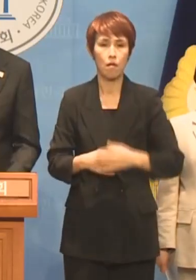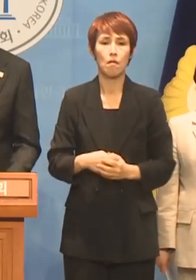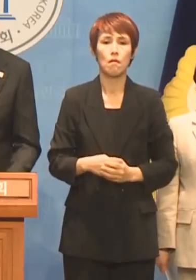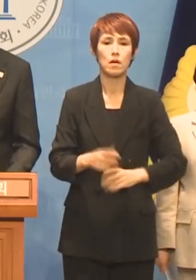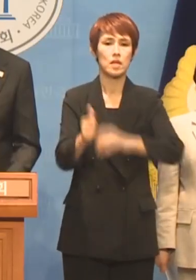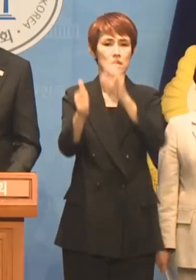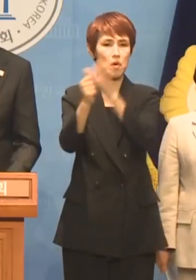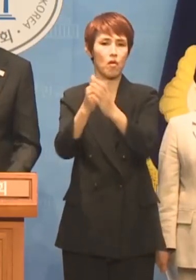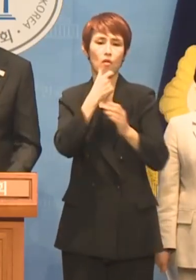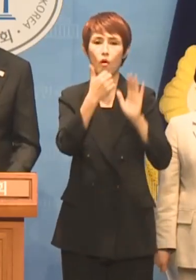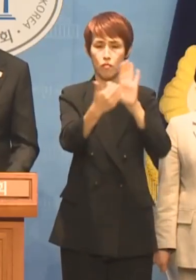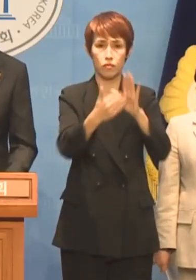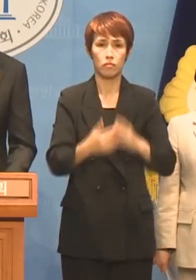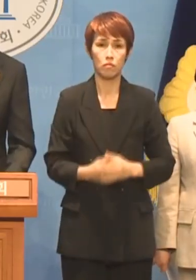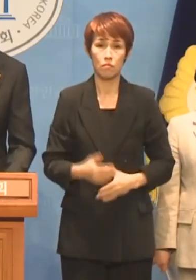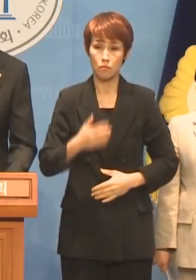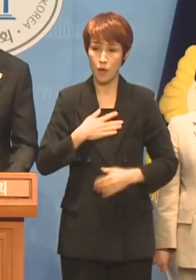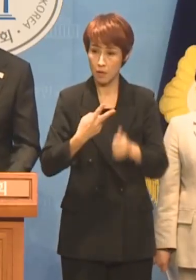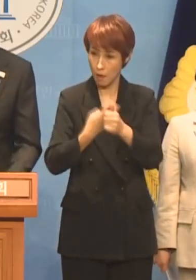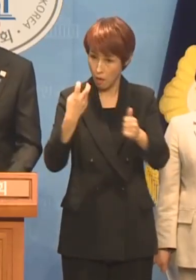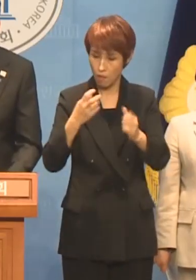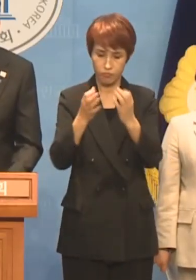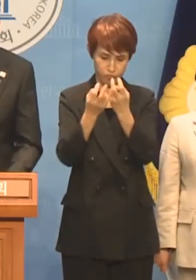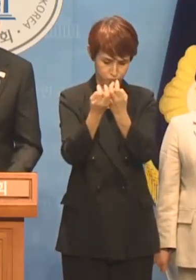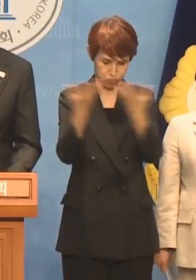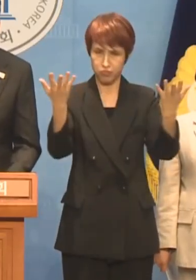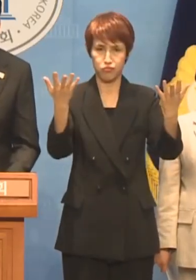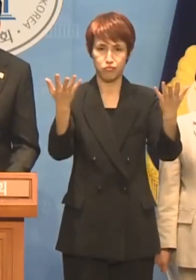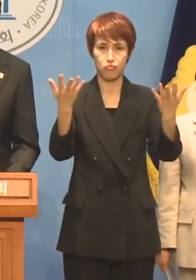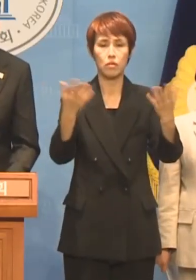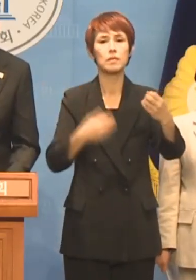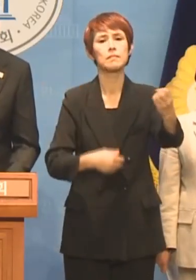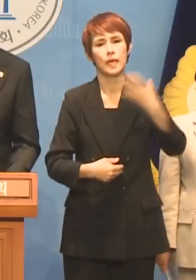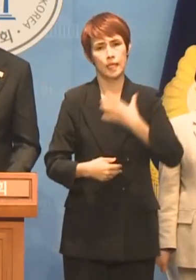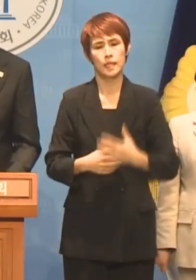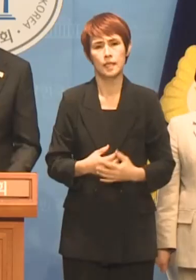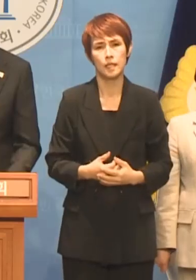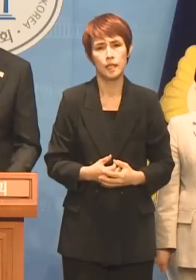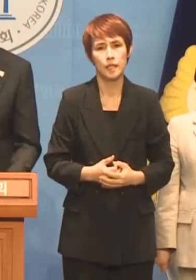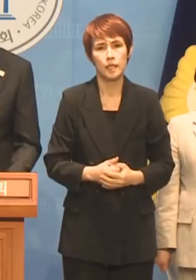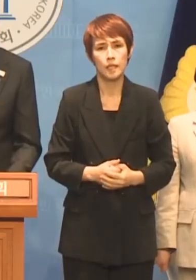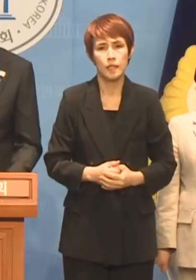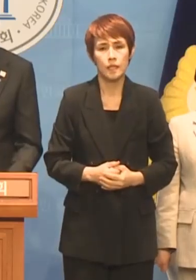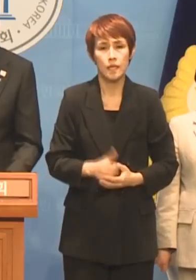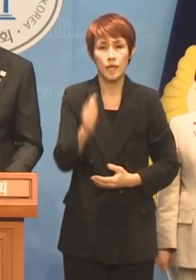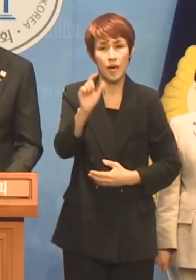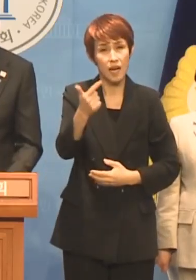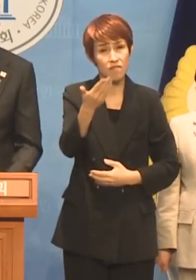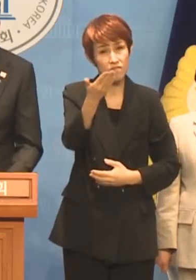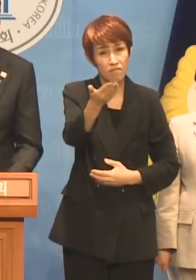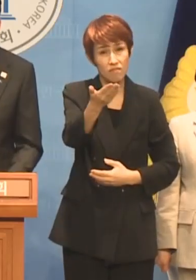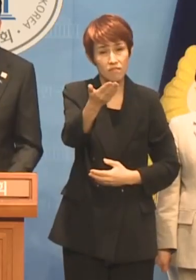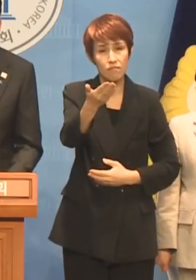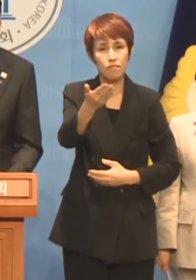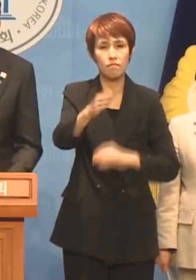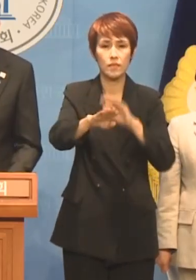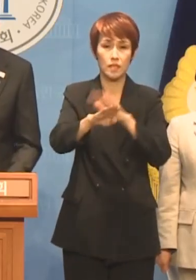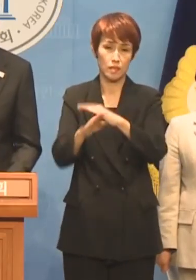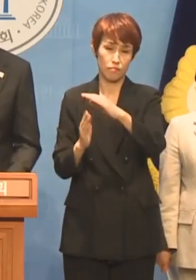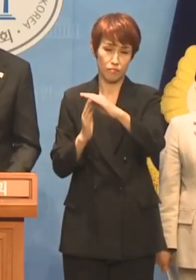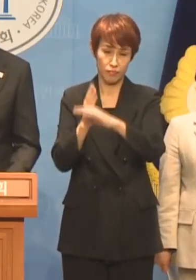거부했습니다. 나를 탄핵해도 할 수 없다는 미필적 고의입니다. 한 총리는 극우 세력의